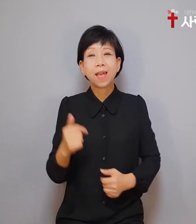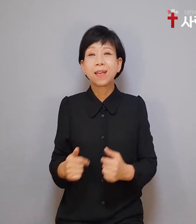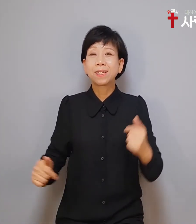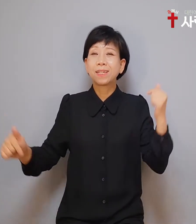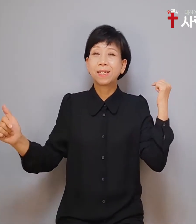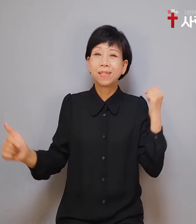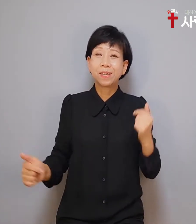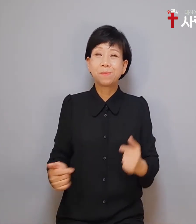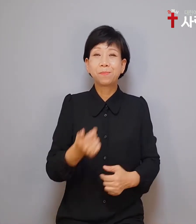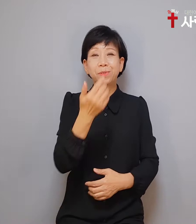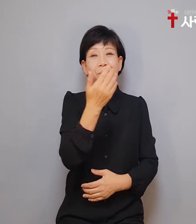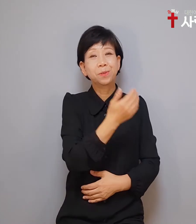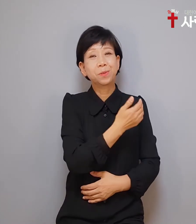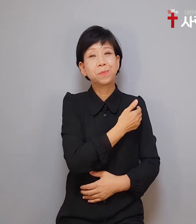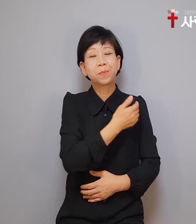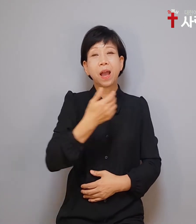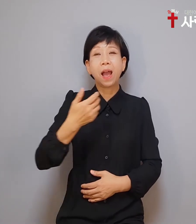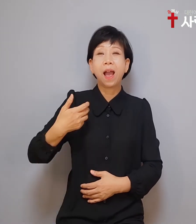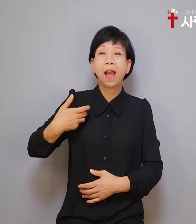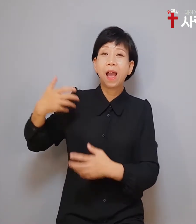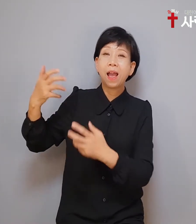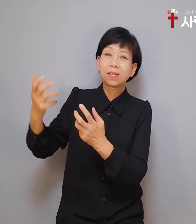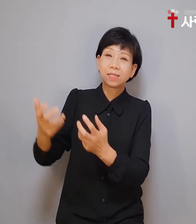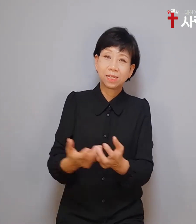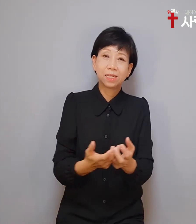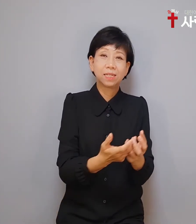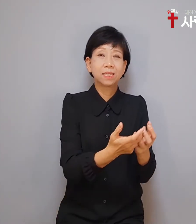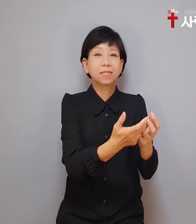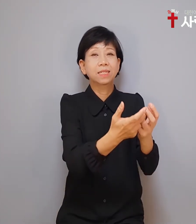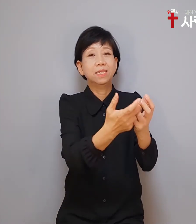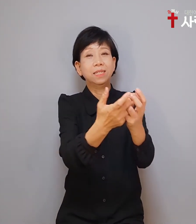곳엔 기쁨 가득